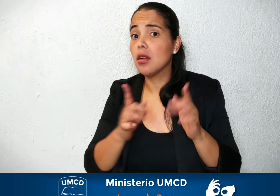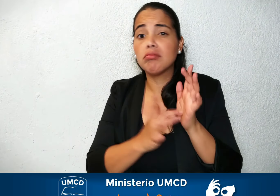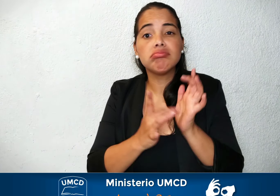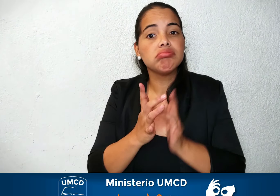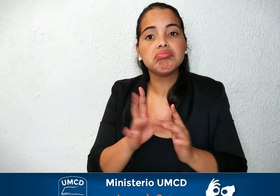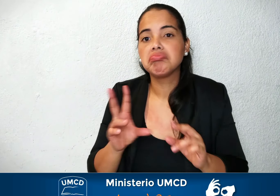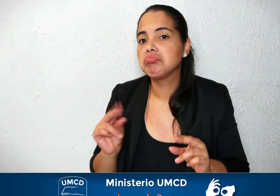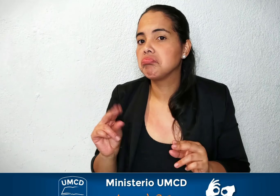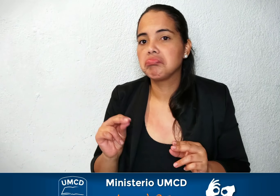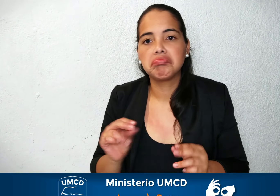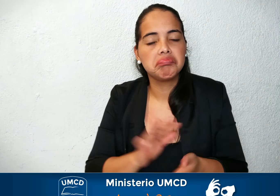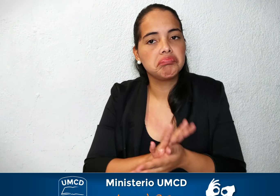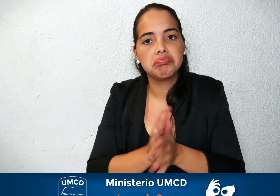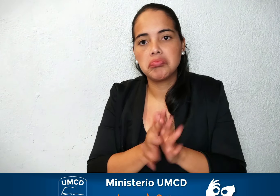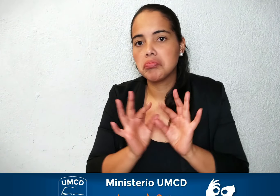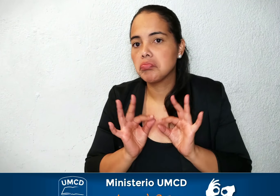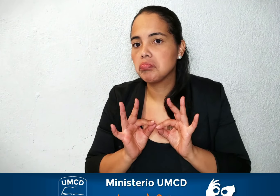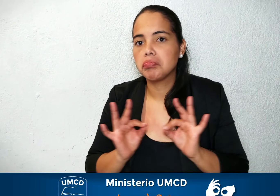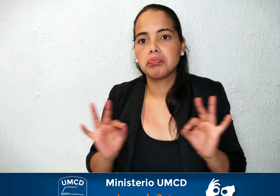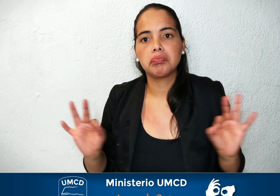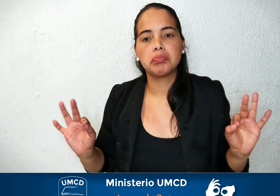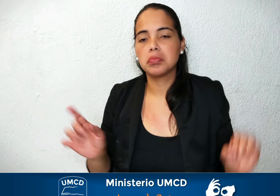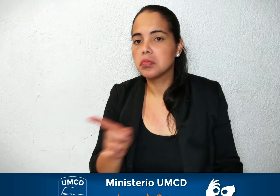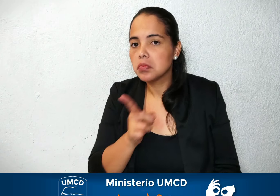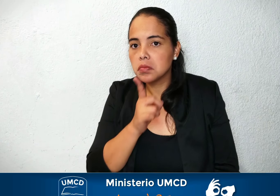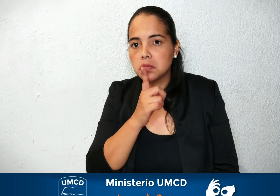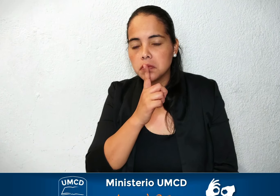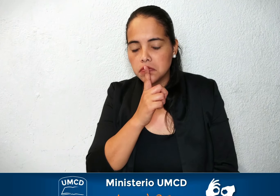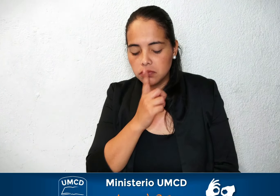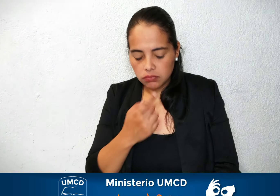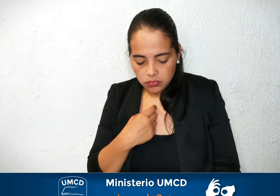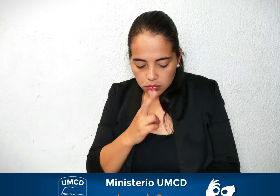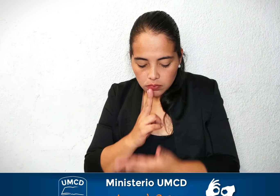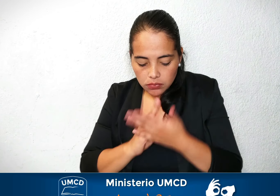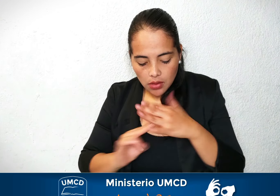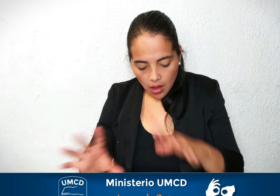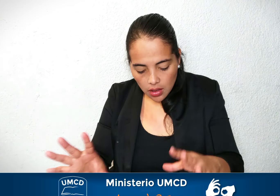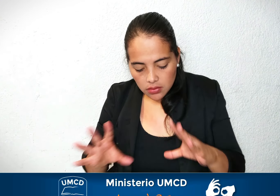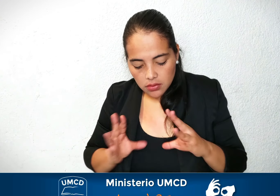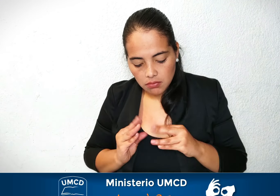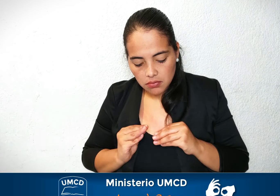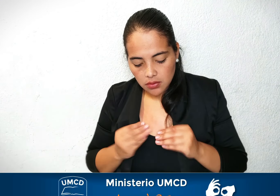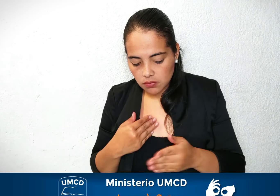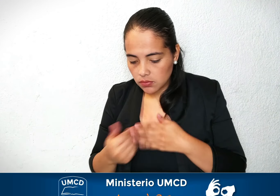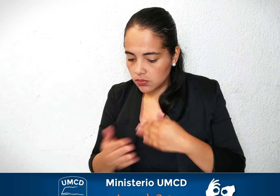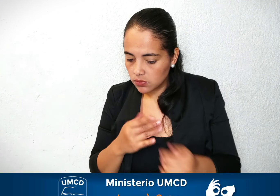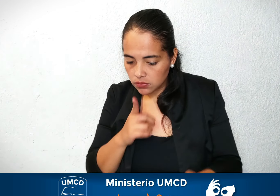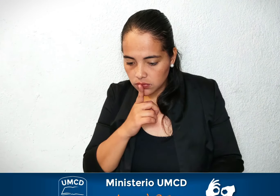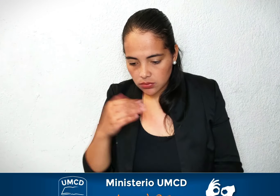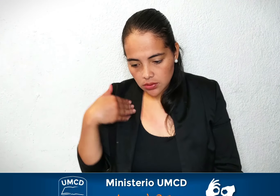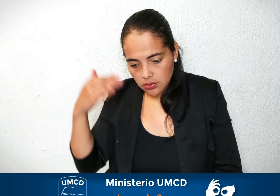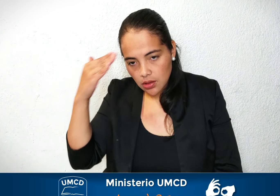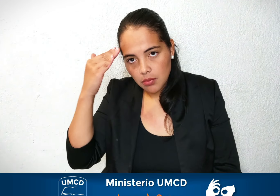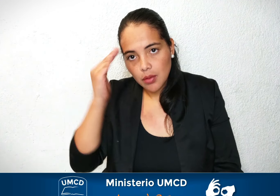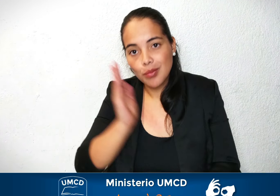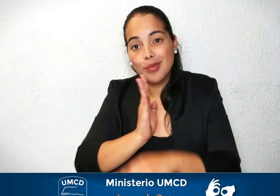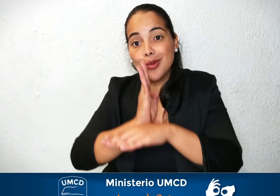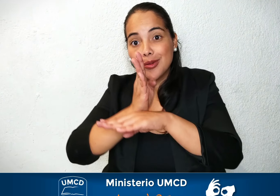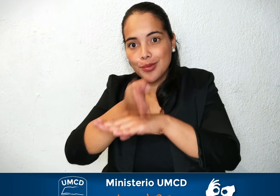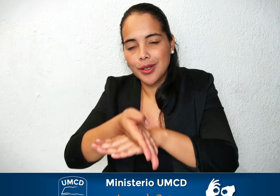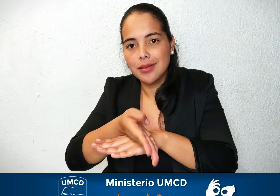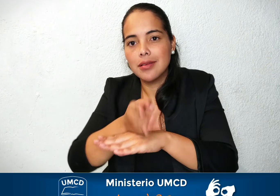y mostrarse inocente. Pero él estaba en mansedumbre recibiendo esta acusación para poder